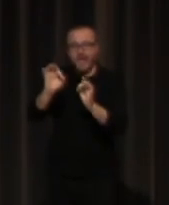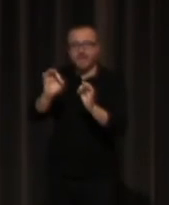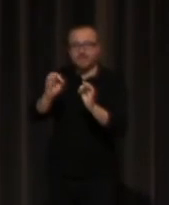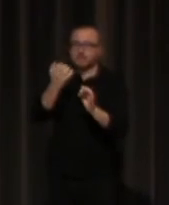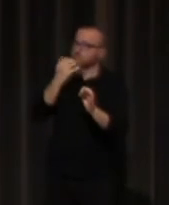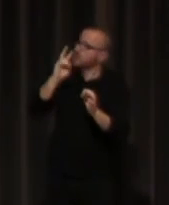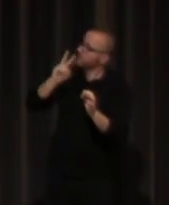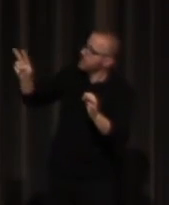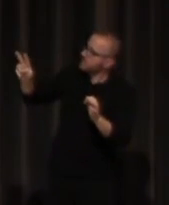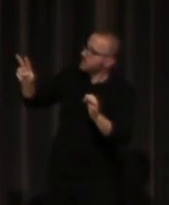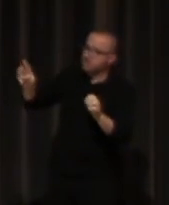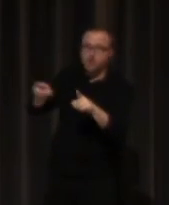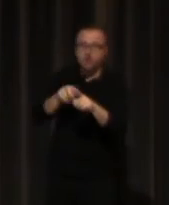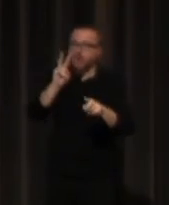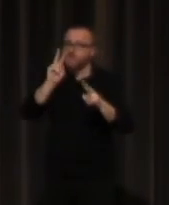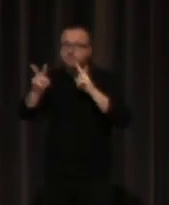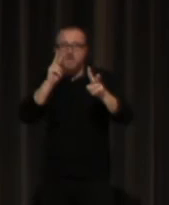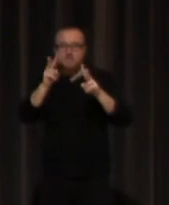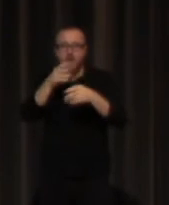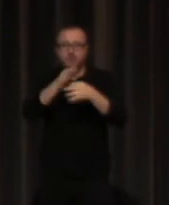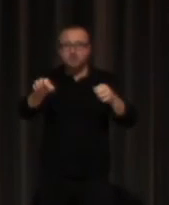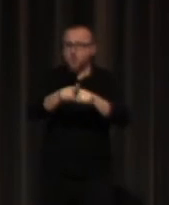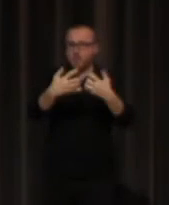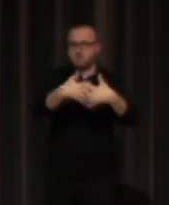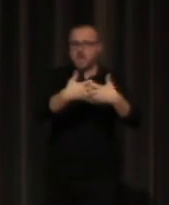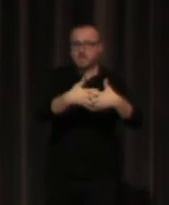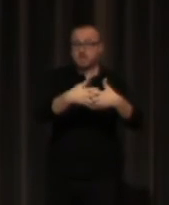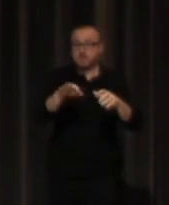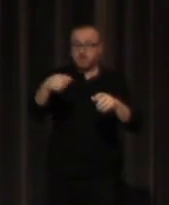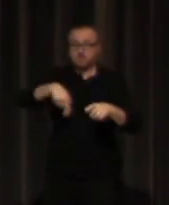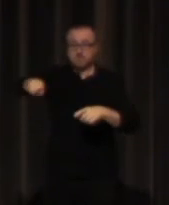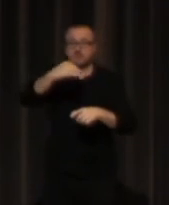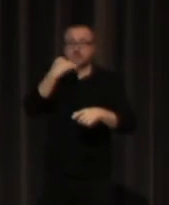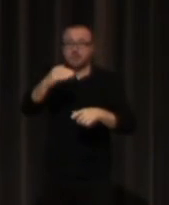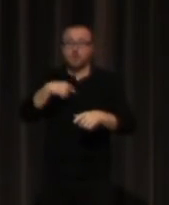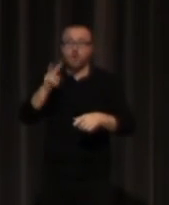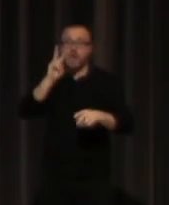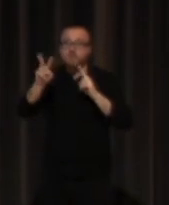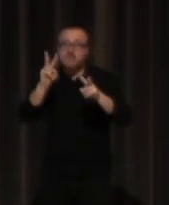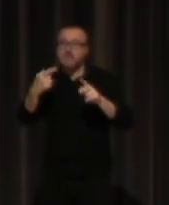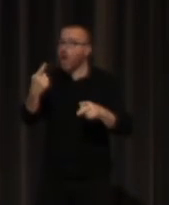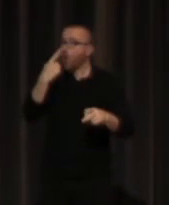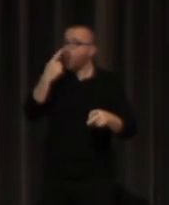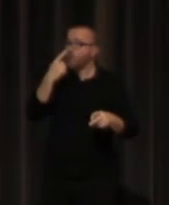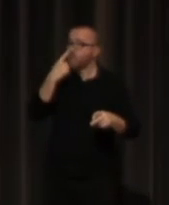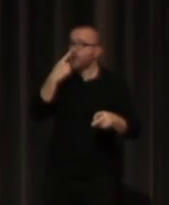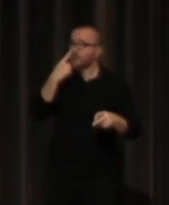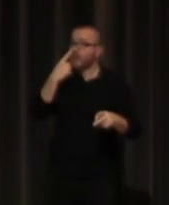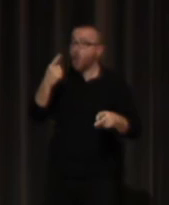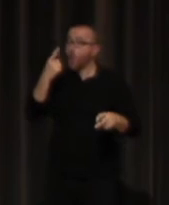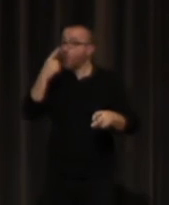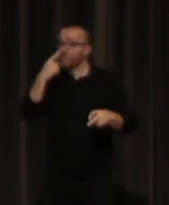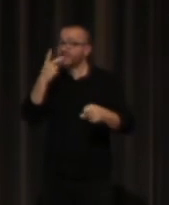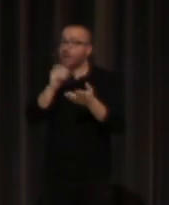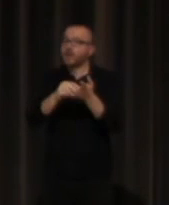podem confiar en la vista. L'olfacte ens ha, l'espècie humana, ha abandonat, i allò que diem intuïció em sembla que fa riure